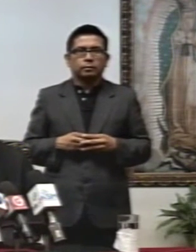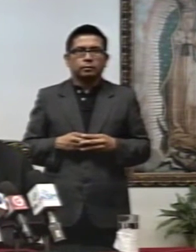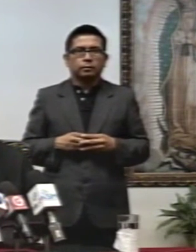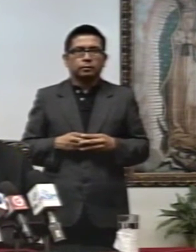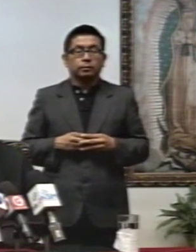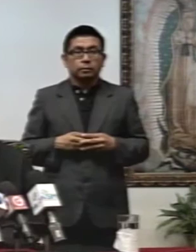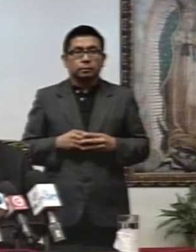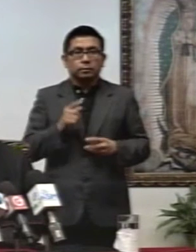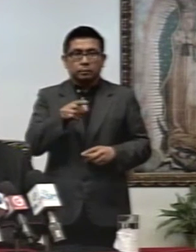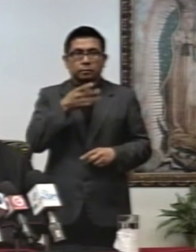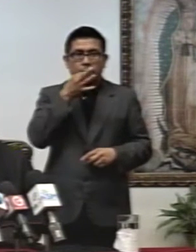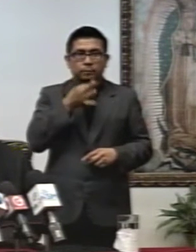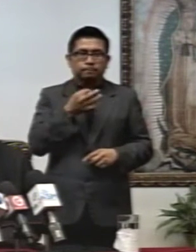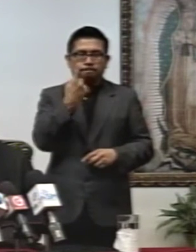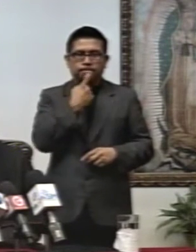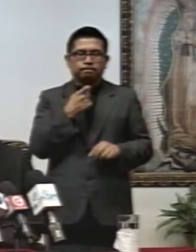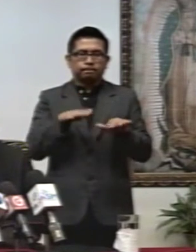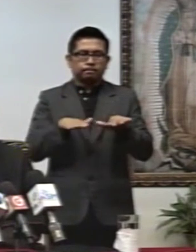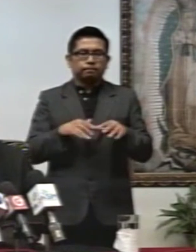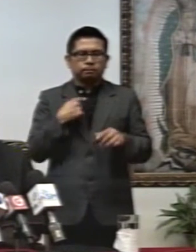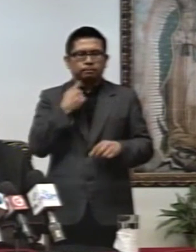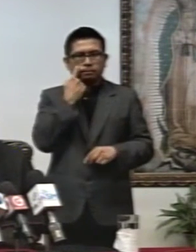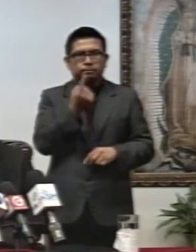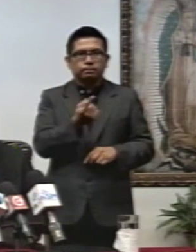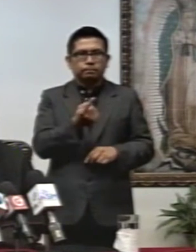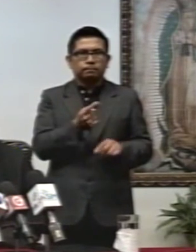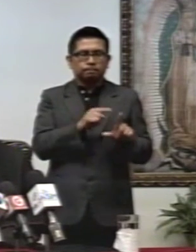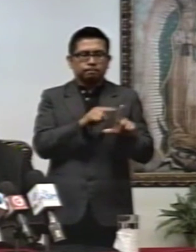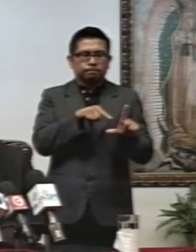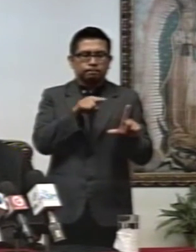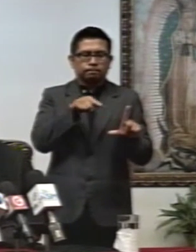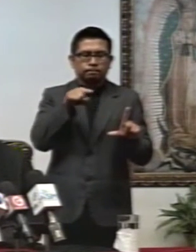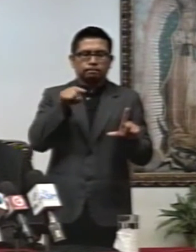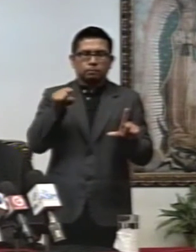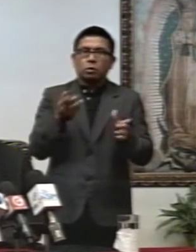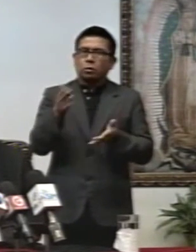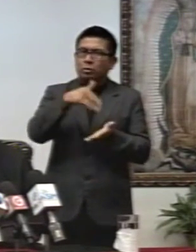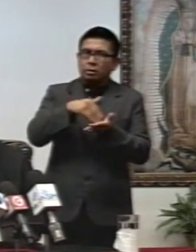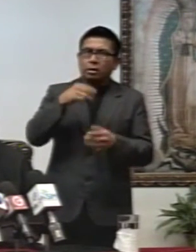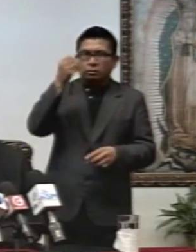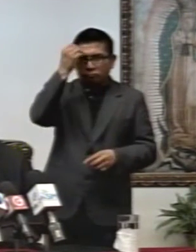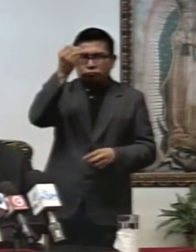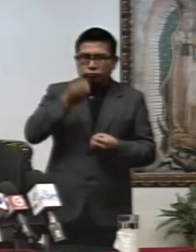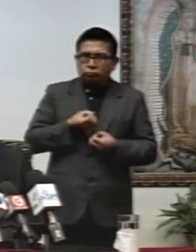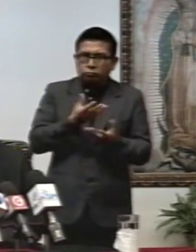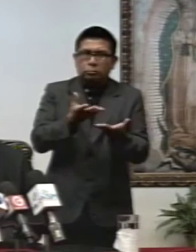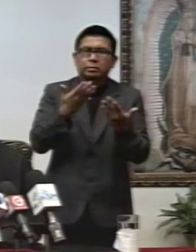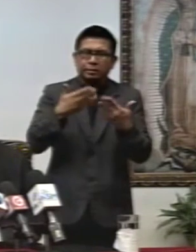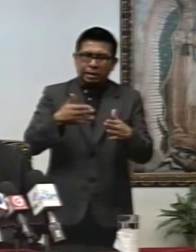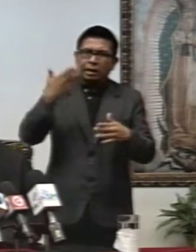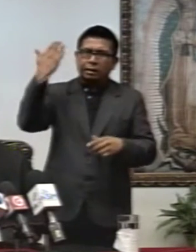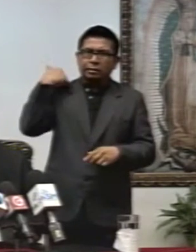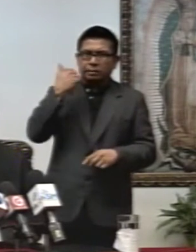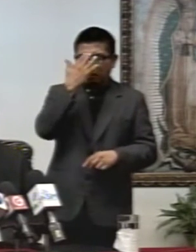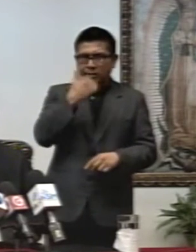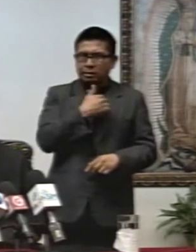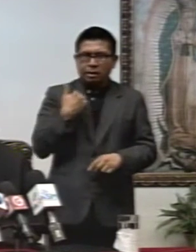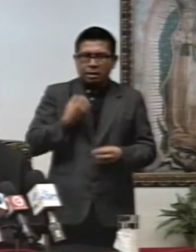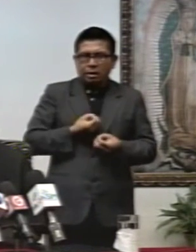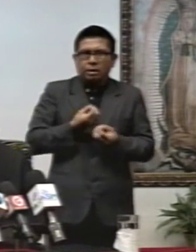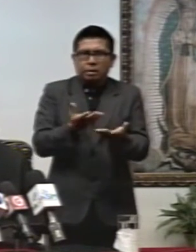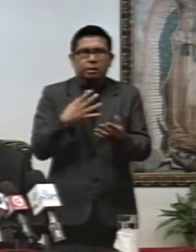Sí, agradezco la pregunta porque nos da la oportunidad para expresar una vez más lo que ya hemos dicho, que estamos